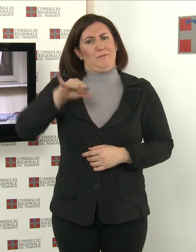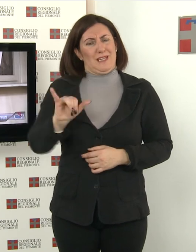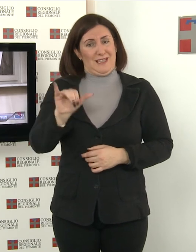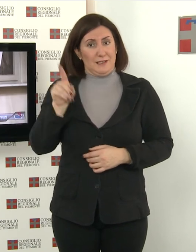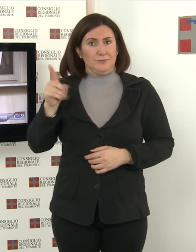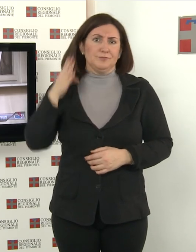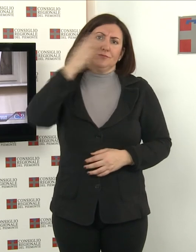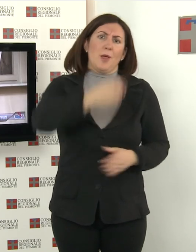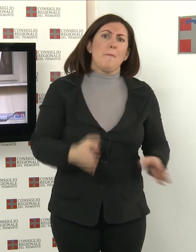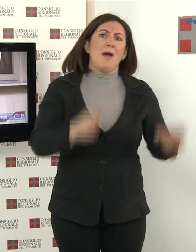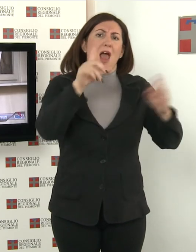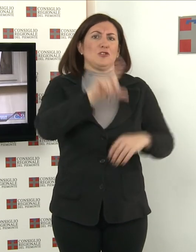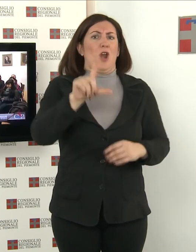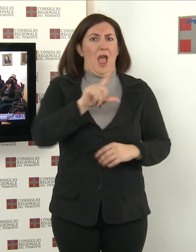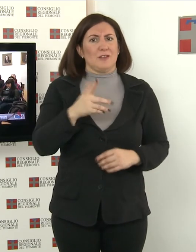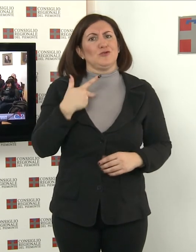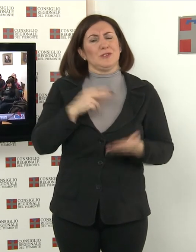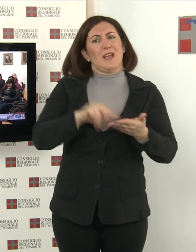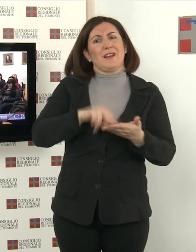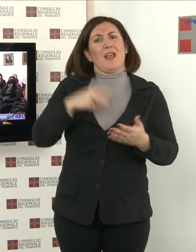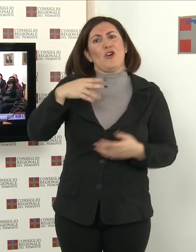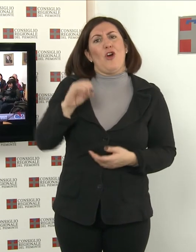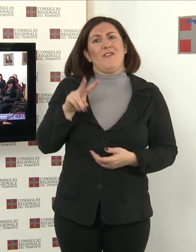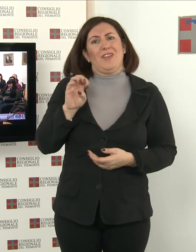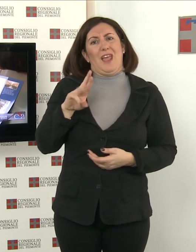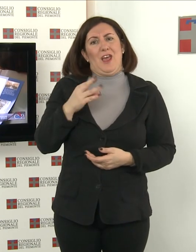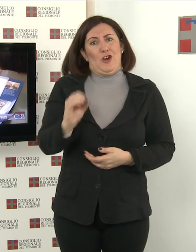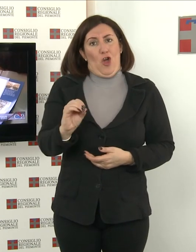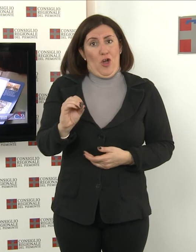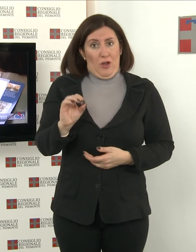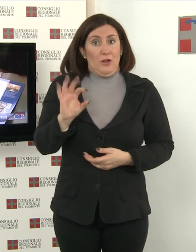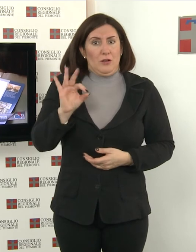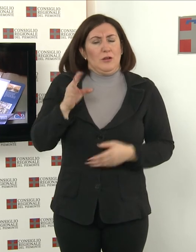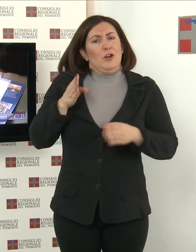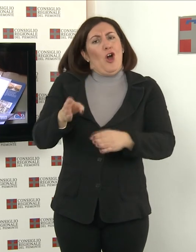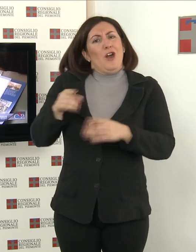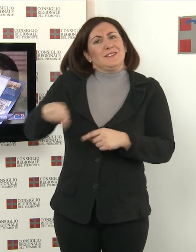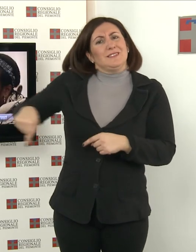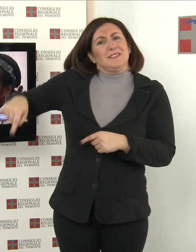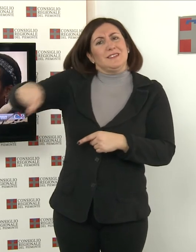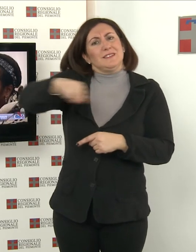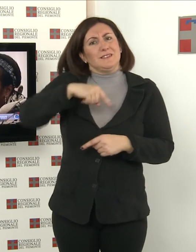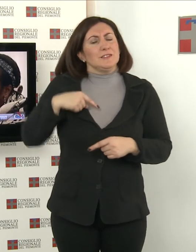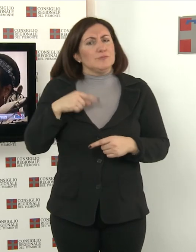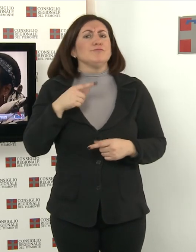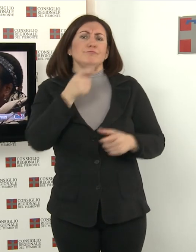segretario Gianfranco novero si tratta dei corsisti del Green Jobs Learning forum del Centro Internazionale di formazione